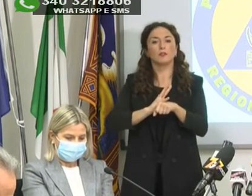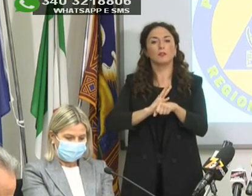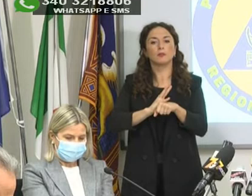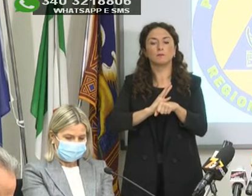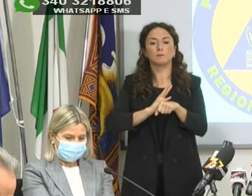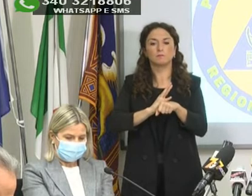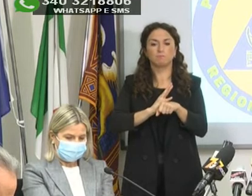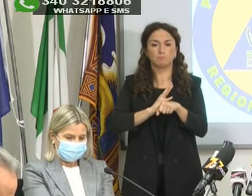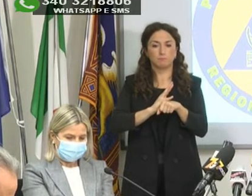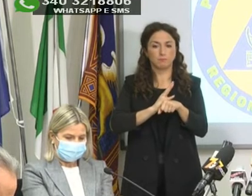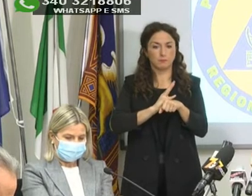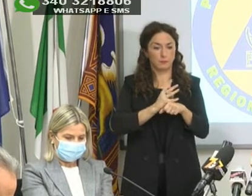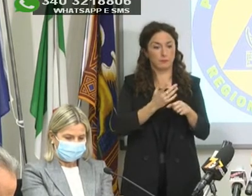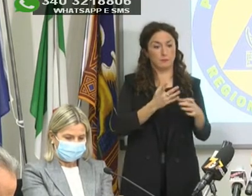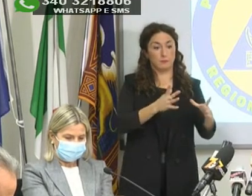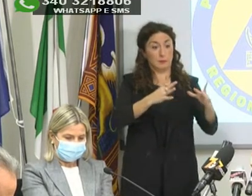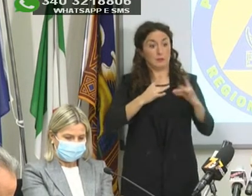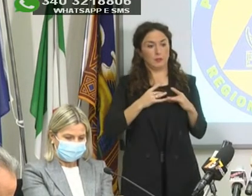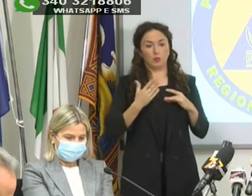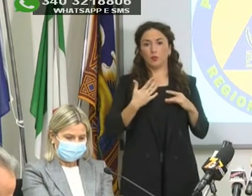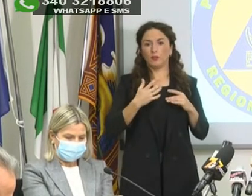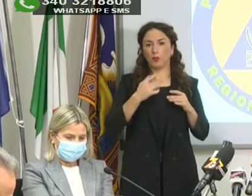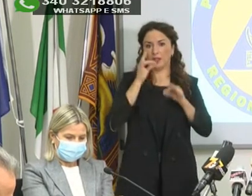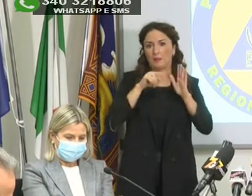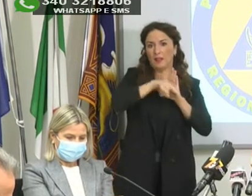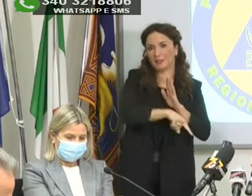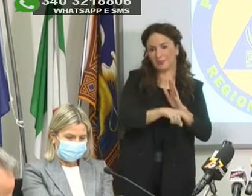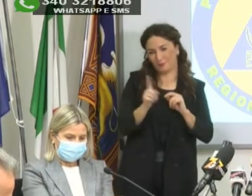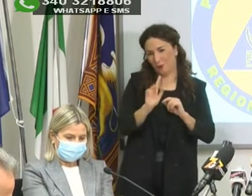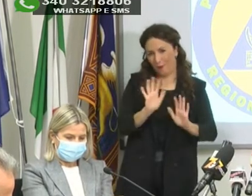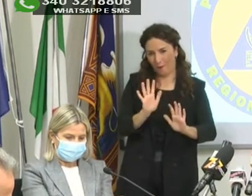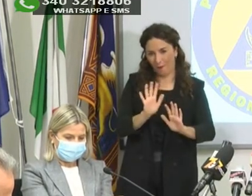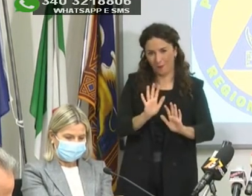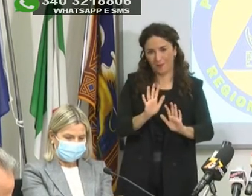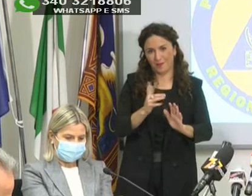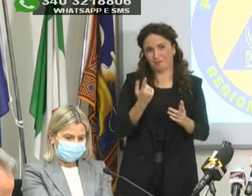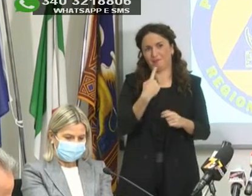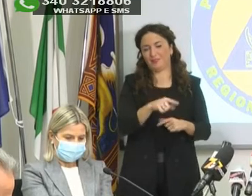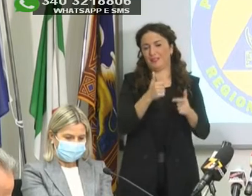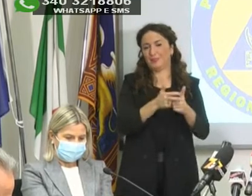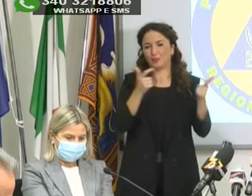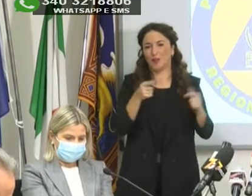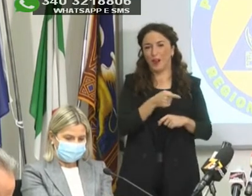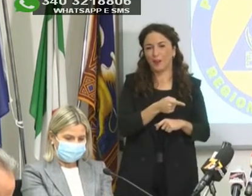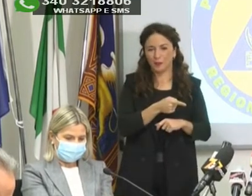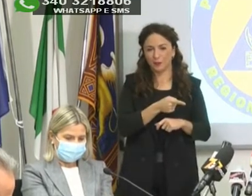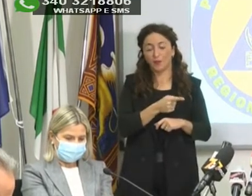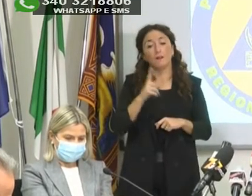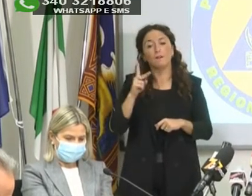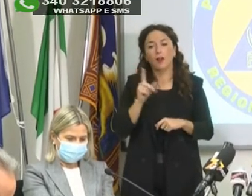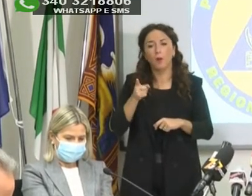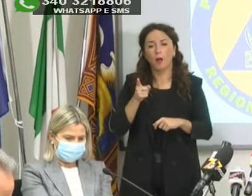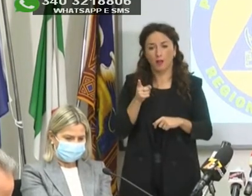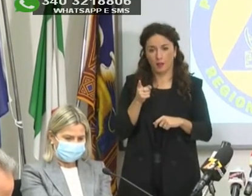in un'ora sei in terapia intensiva. Cioè questo è un immaginario, cioè, come si può dire, estremo. La verità è che